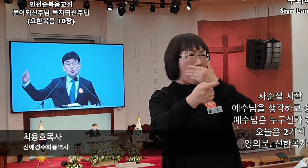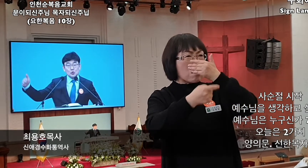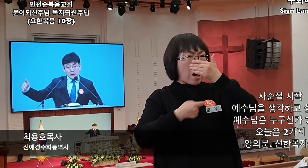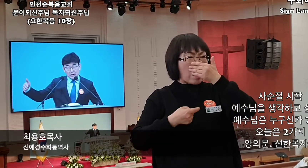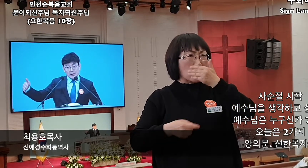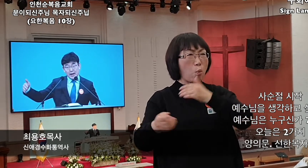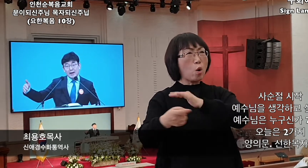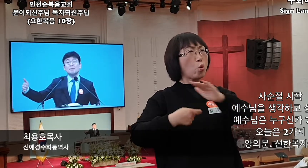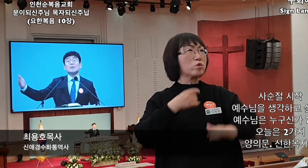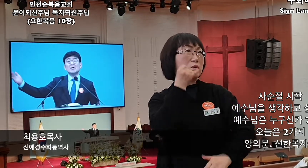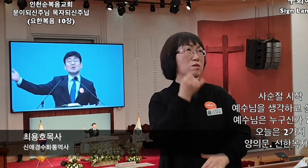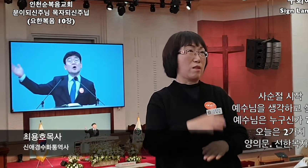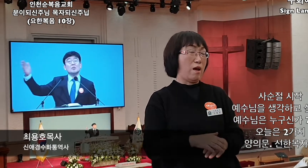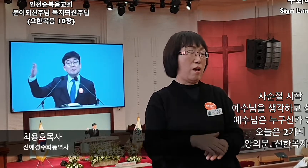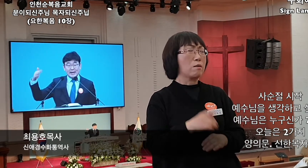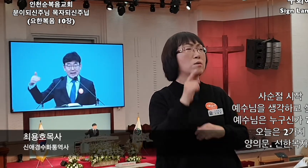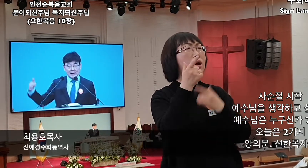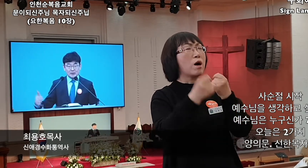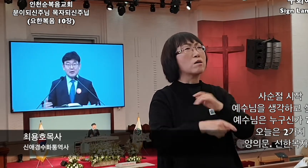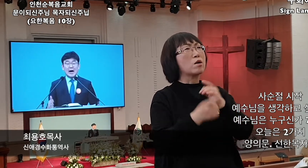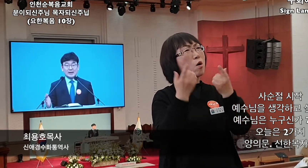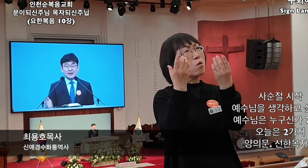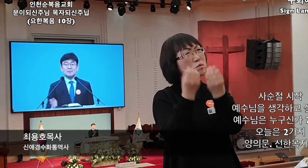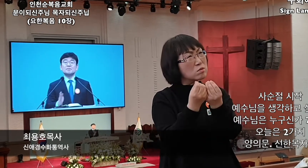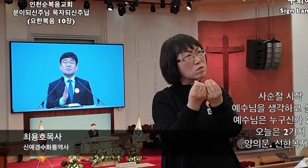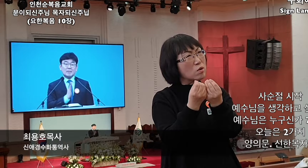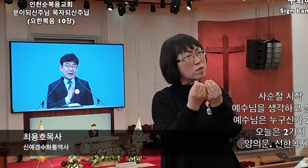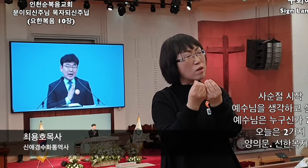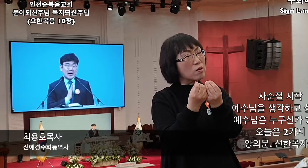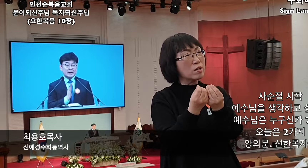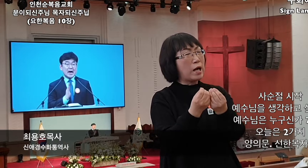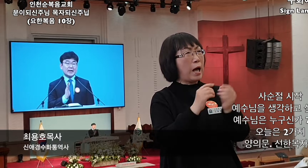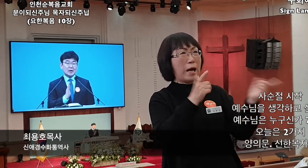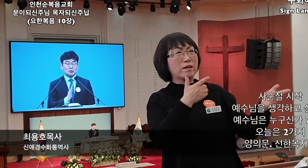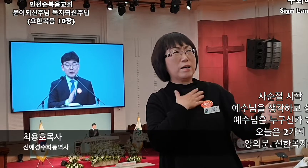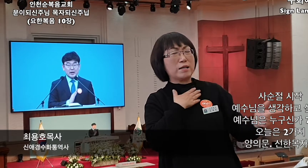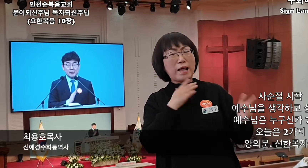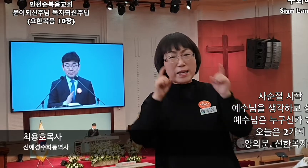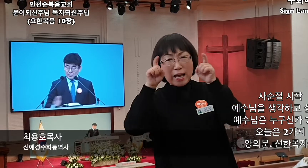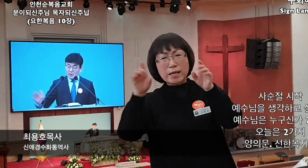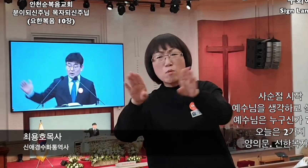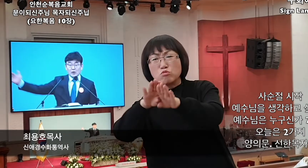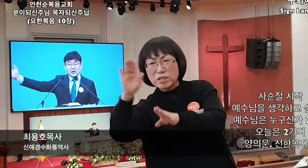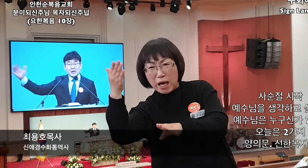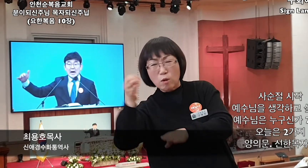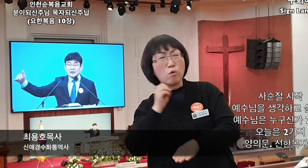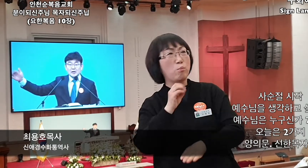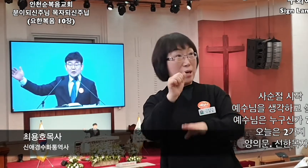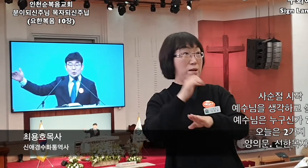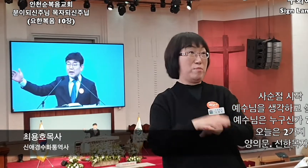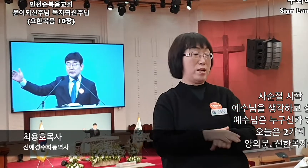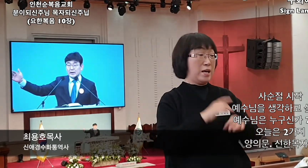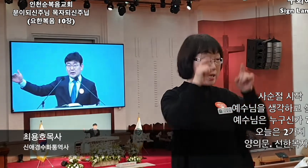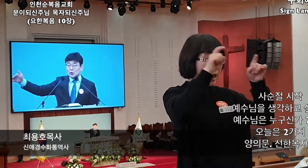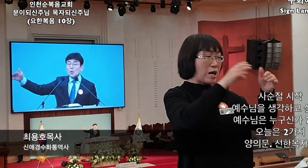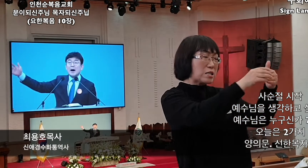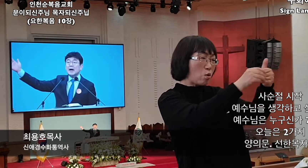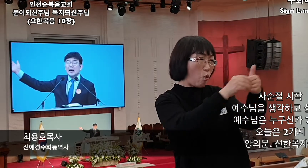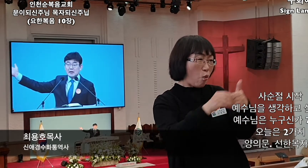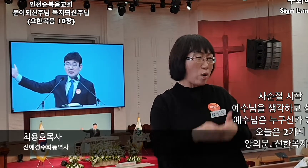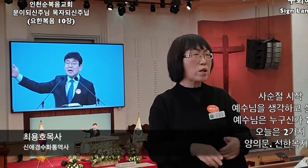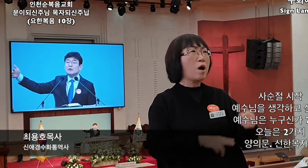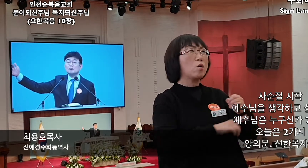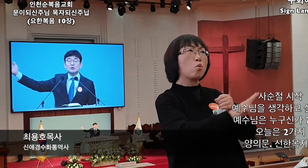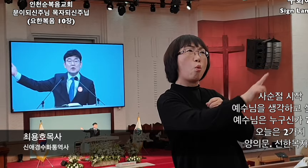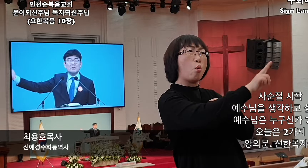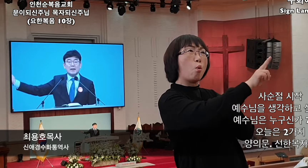강도와 도둑이 있는데, 그런 맥락에서 아니 내가 양의 문이래요. 여기 이 양들을 인도해야 되는데